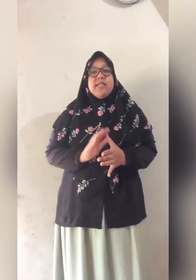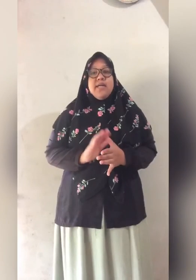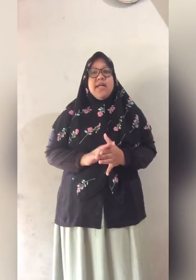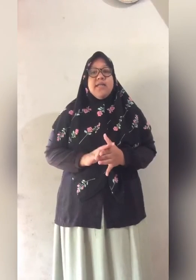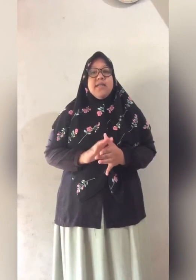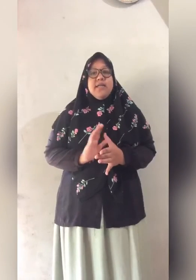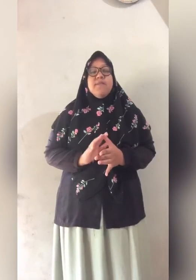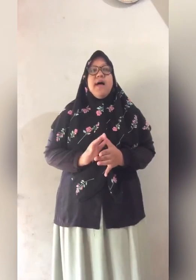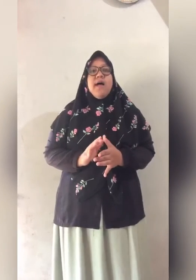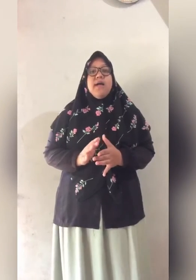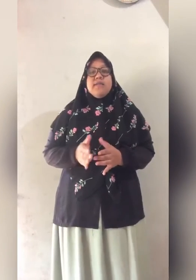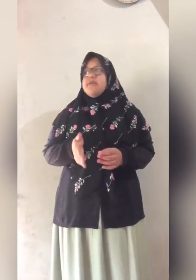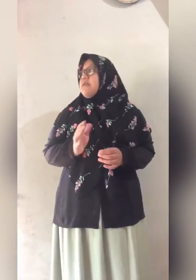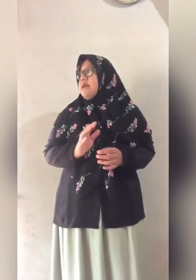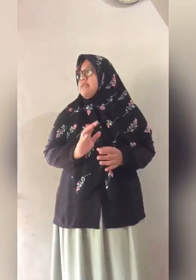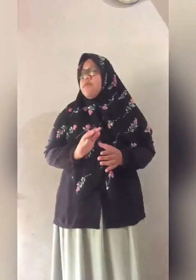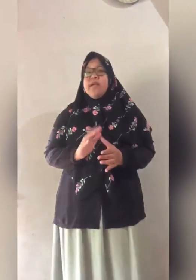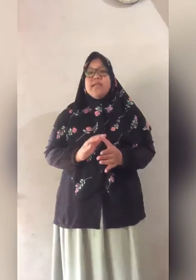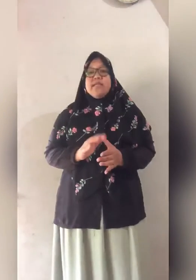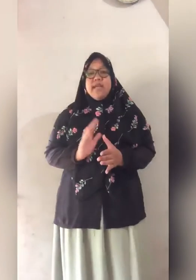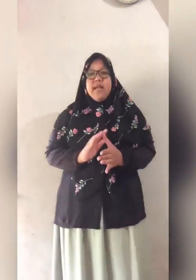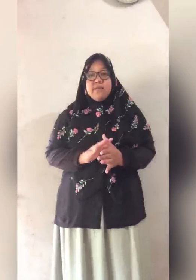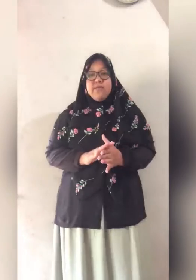dengan gerbang dan salurannya secara langsung.